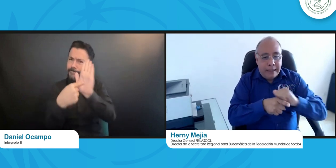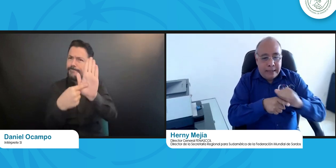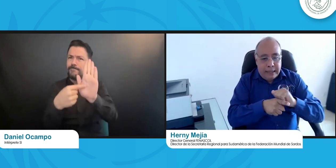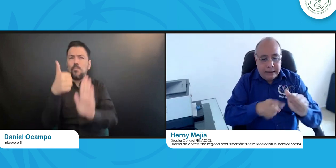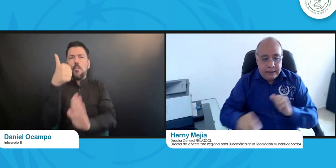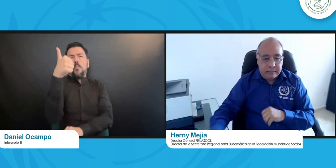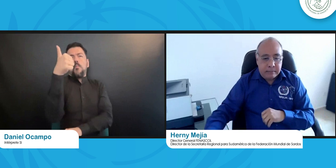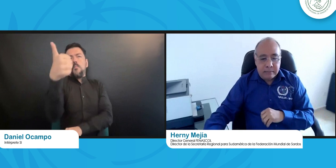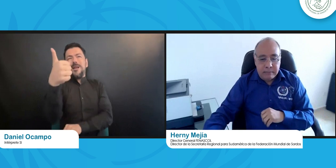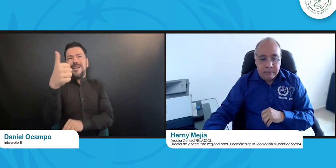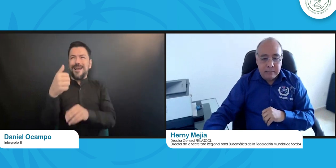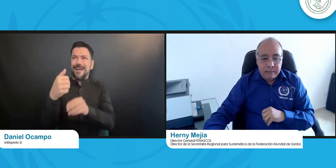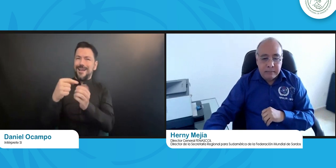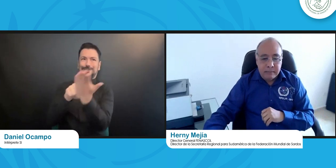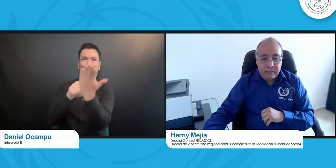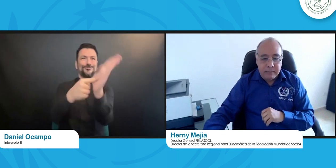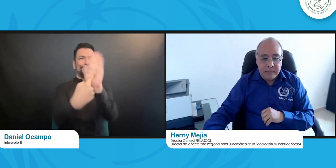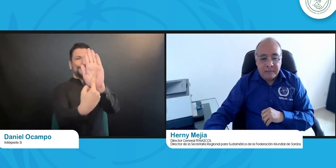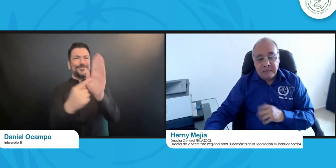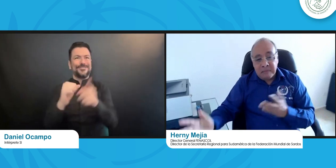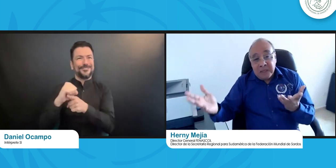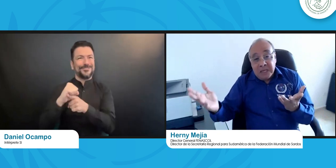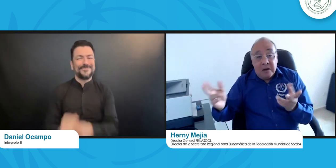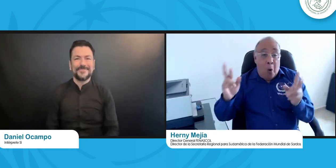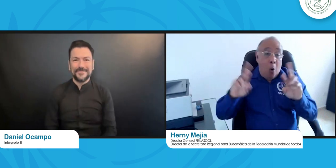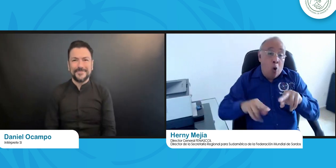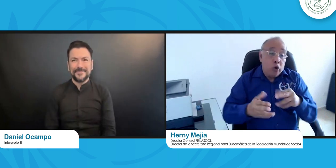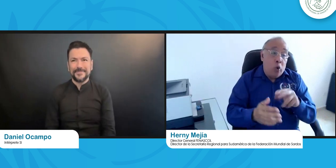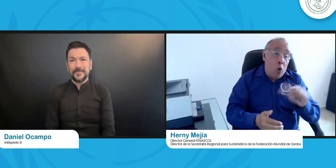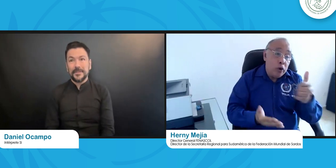Entonces creo que es importante visibilizar esas buenas prácticas.